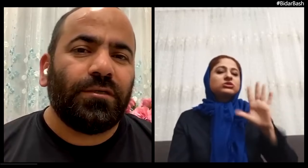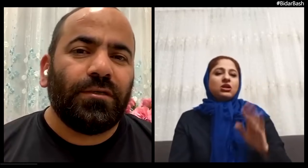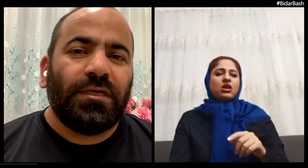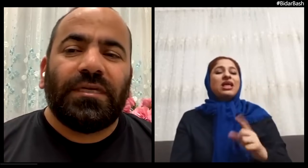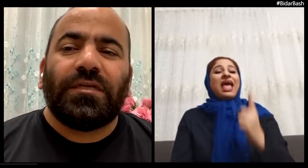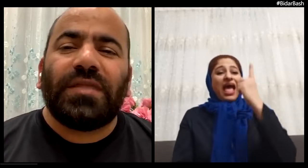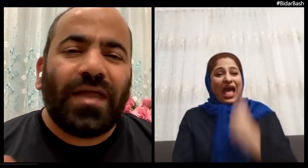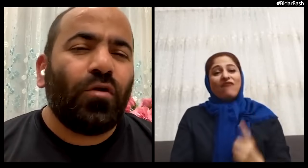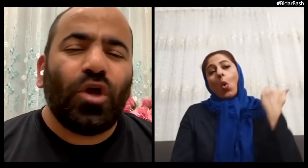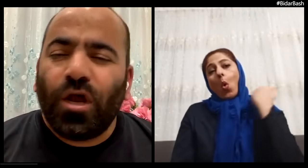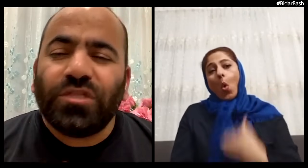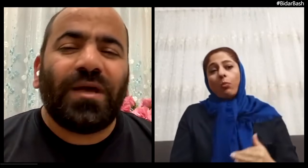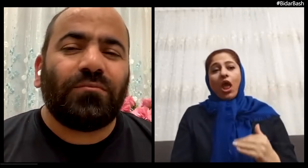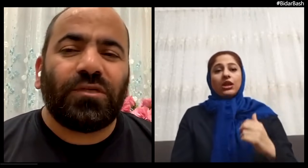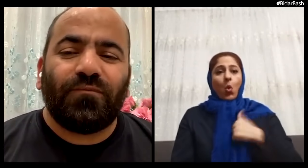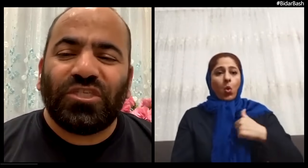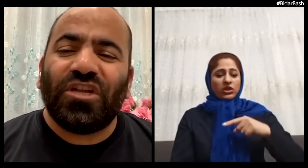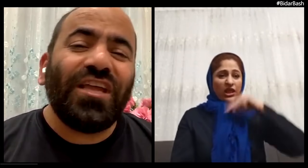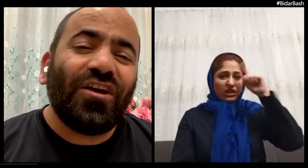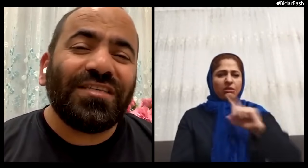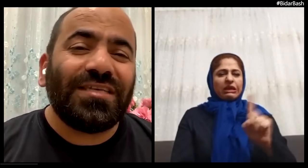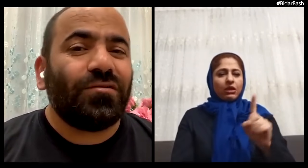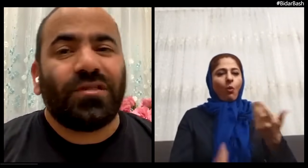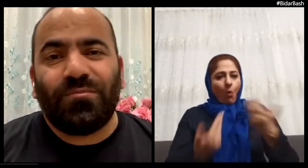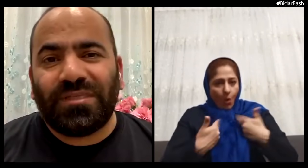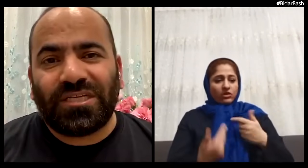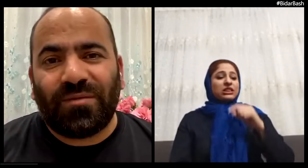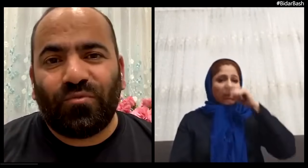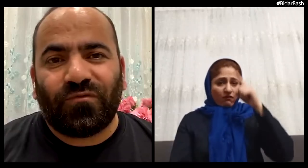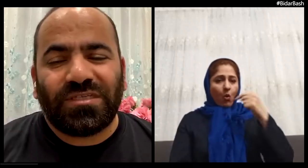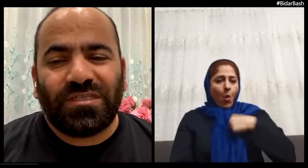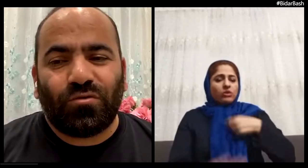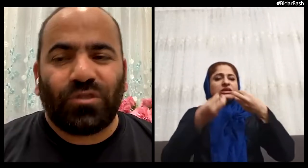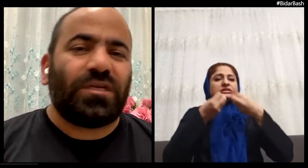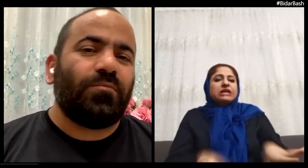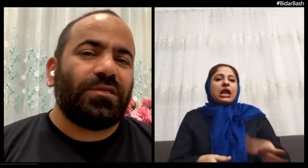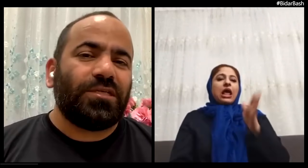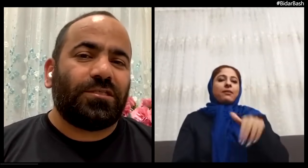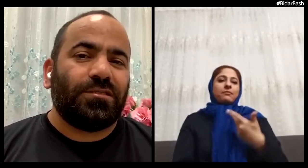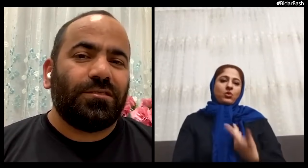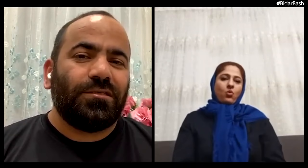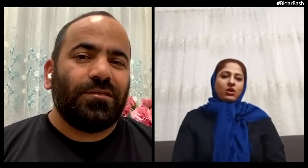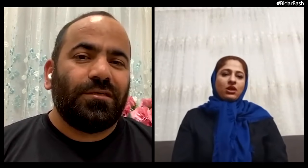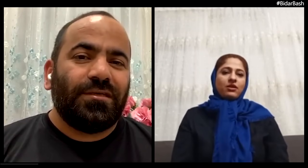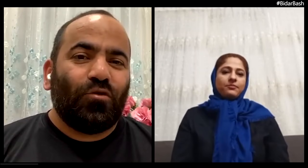خودشه. تنها حالش بد میشه. چرا این خاصیت رو دادیم به تکبر؟ واسه اینکه تو متکبر